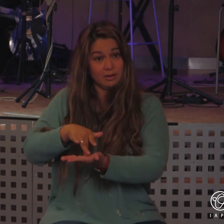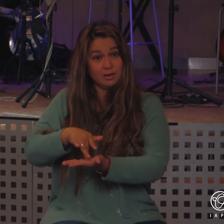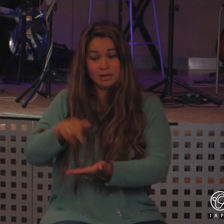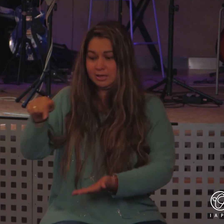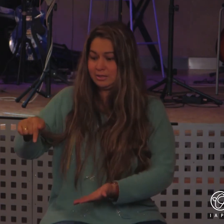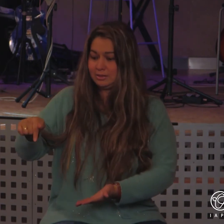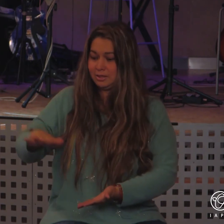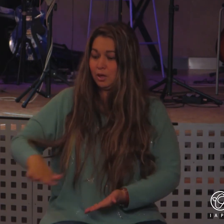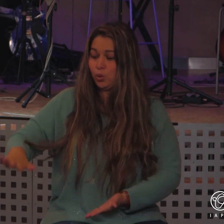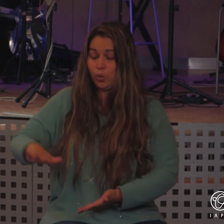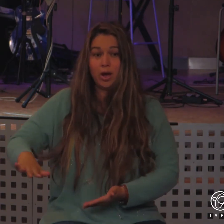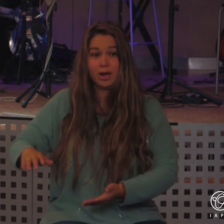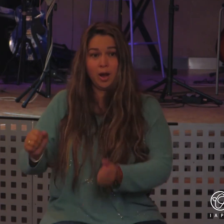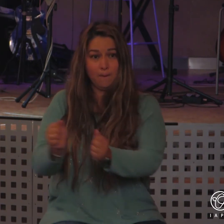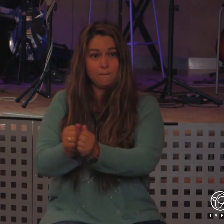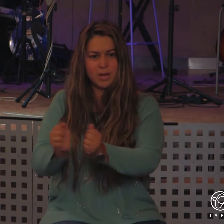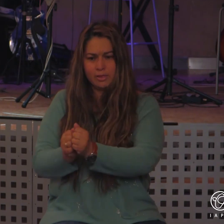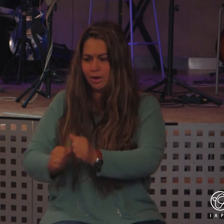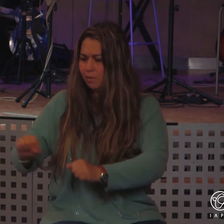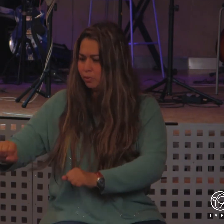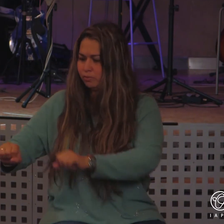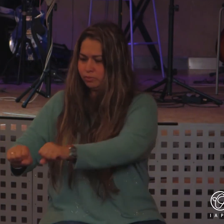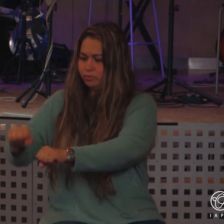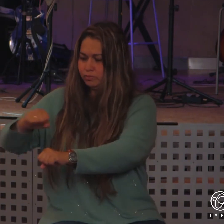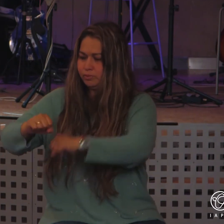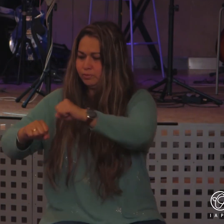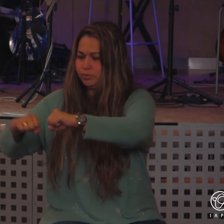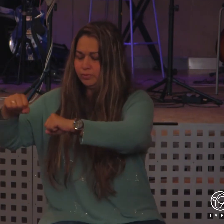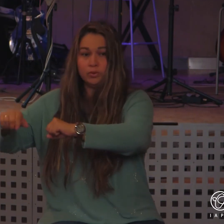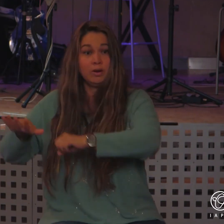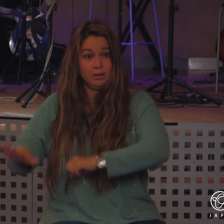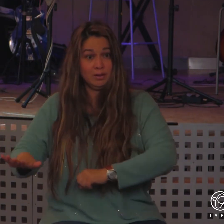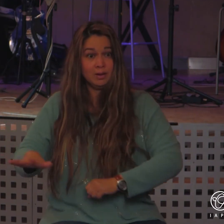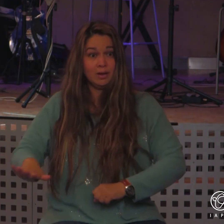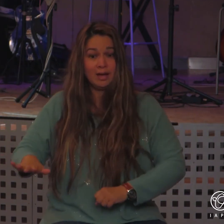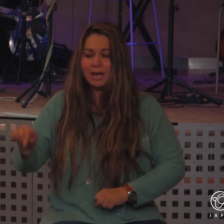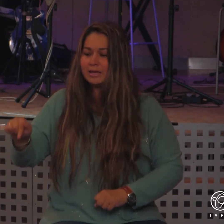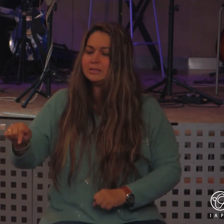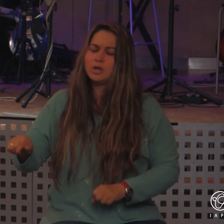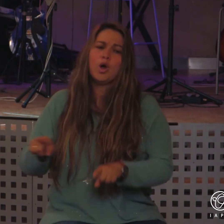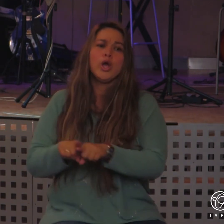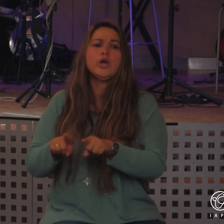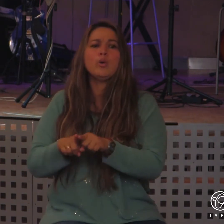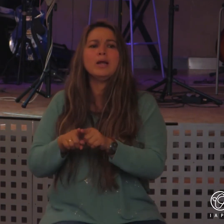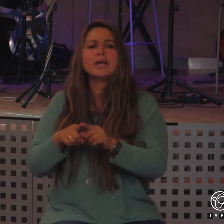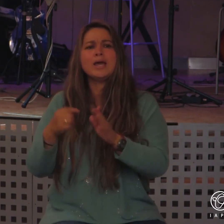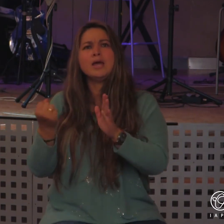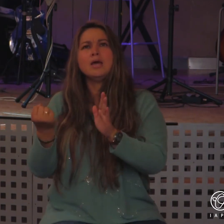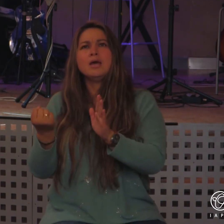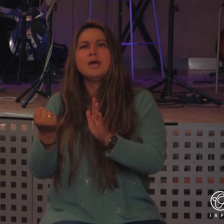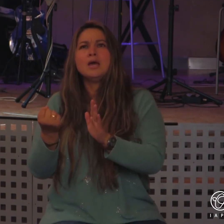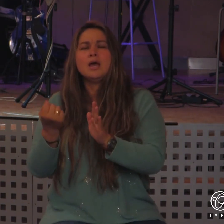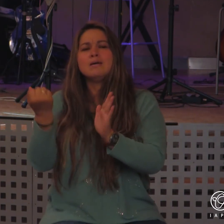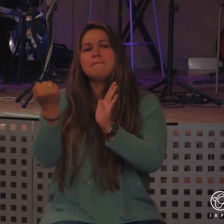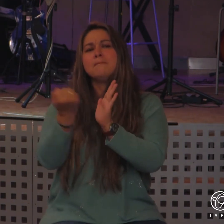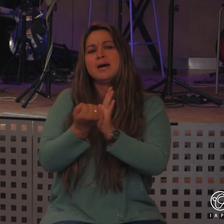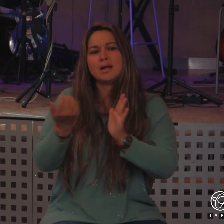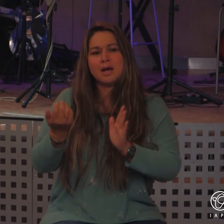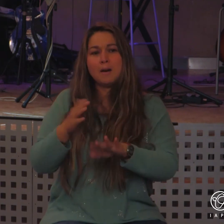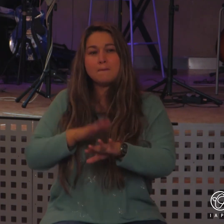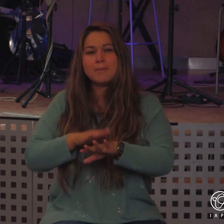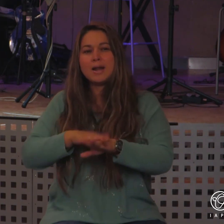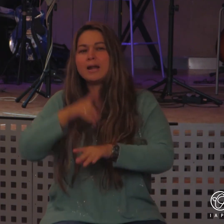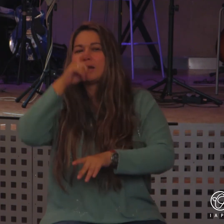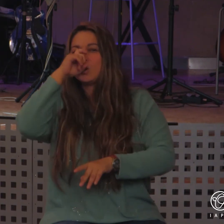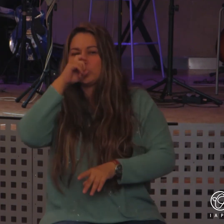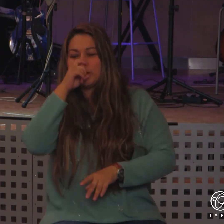de piedras, ¿veis?, servirá de señal para recordarnos